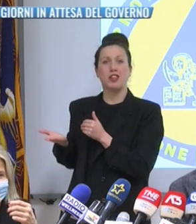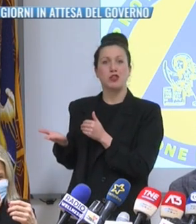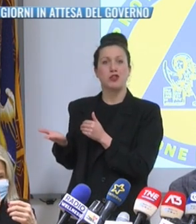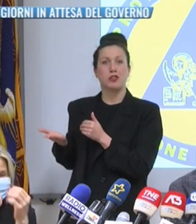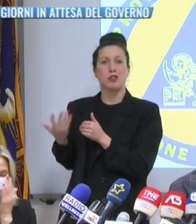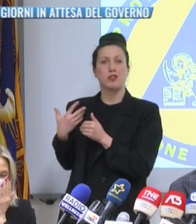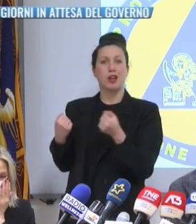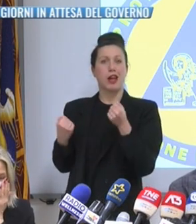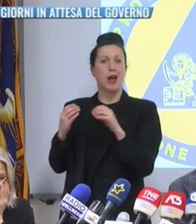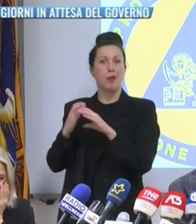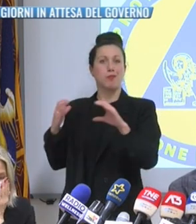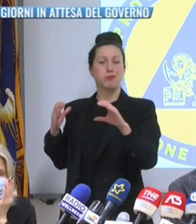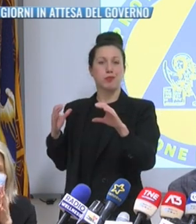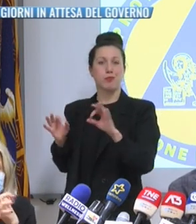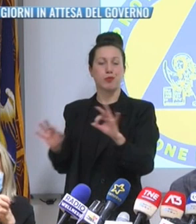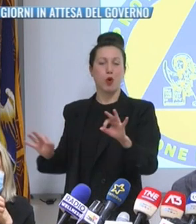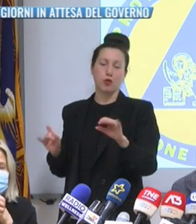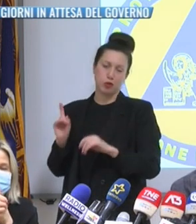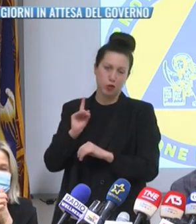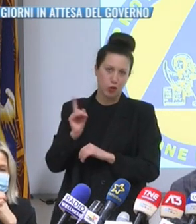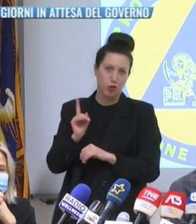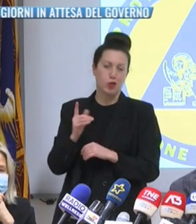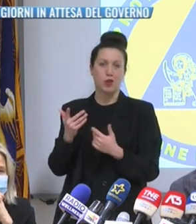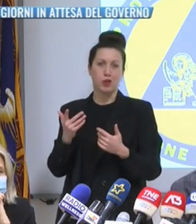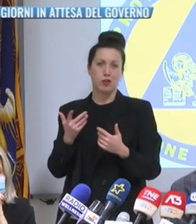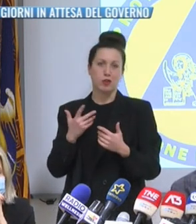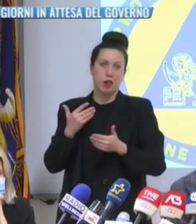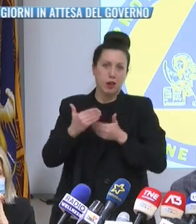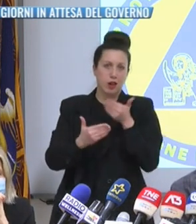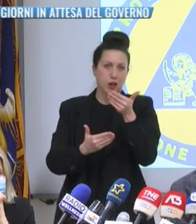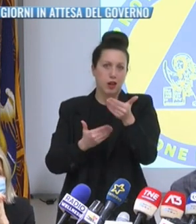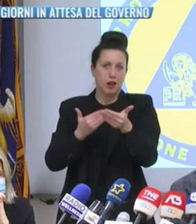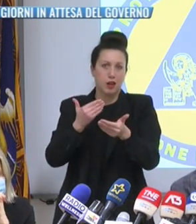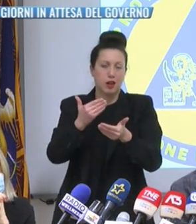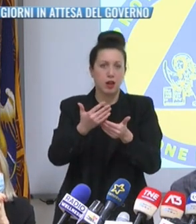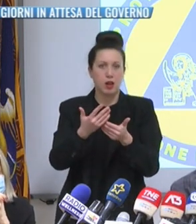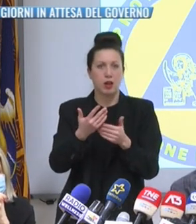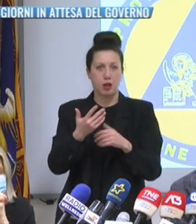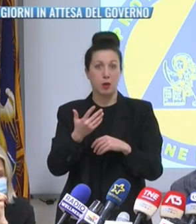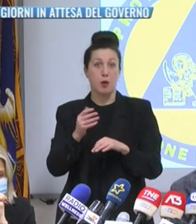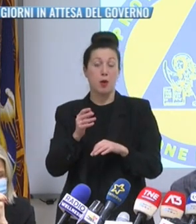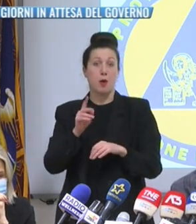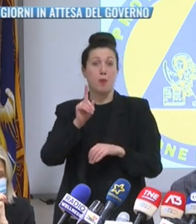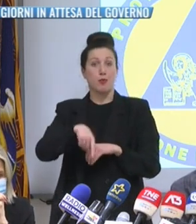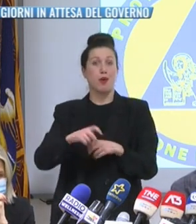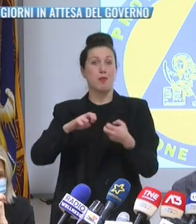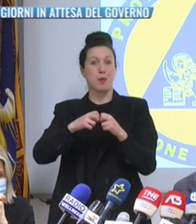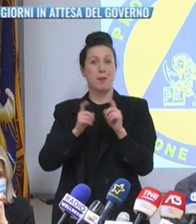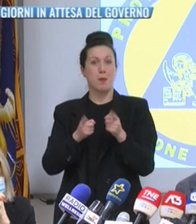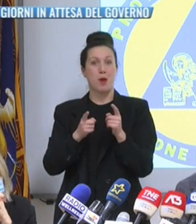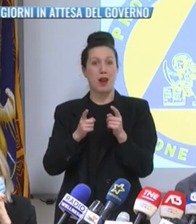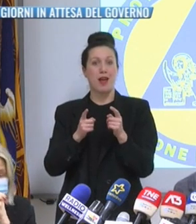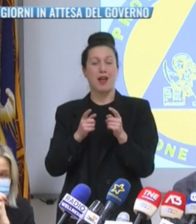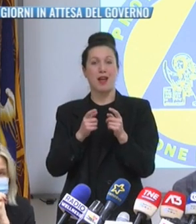dei vaccini che ti aspetta. Poi c'è anche il tema che è delicatissimo della tracciabilità. Perché qui non è che compri